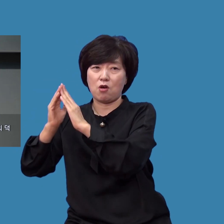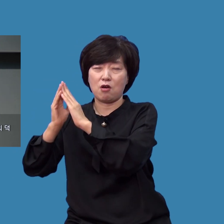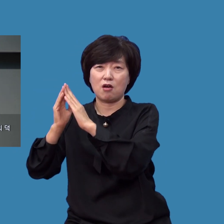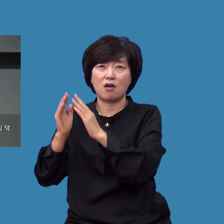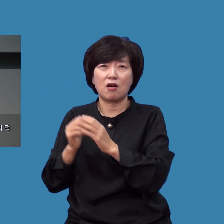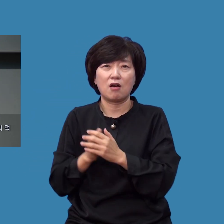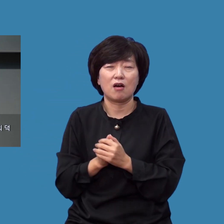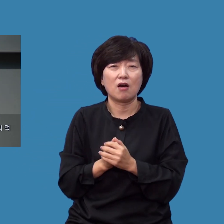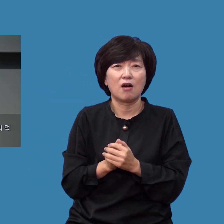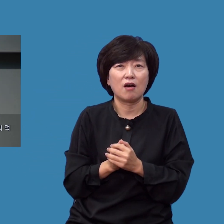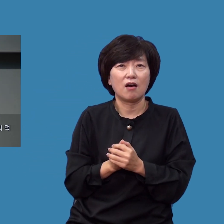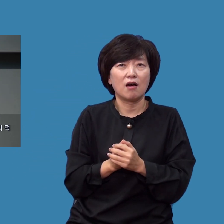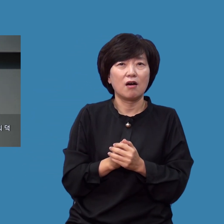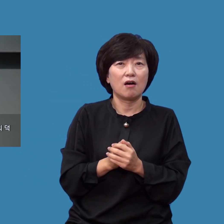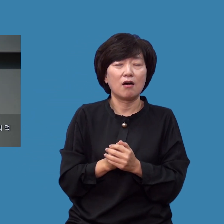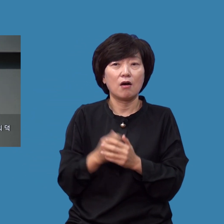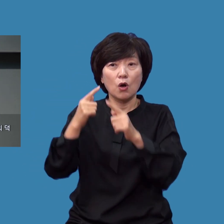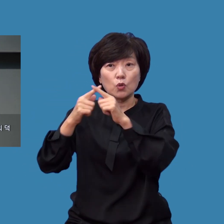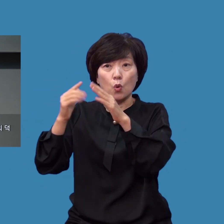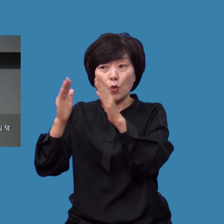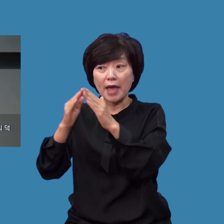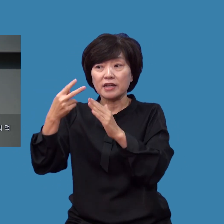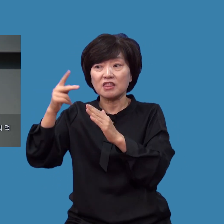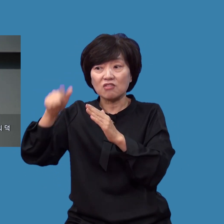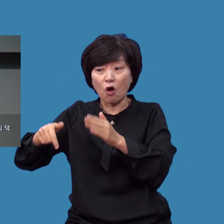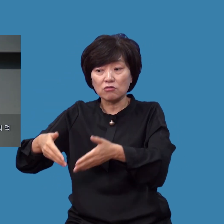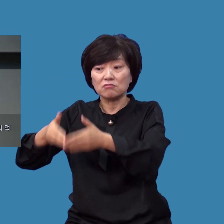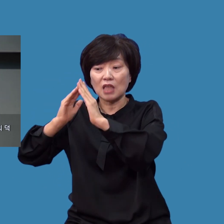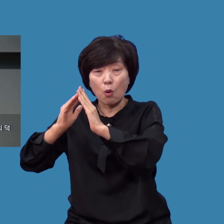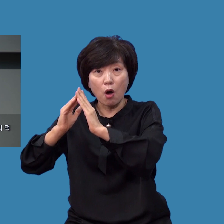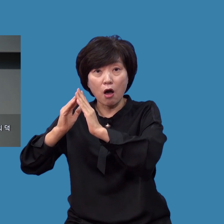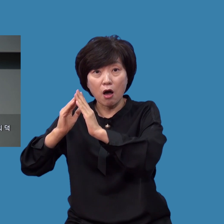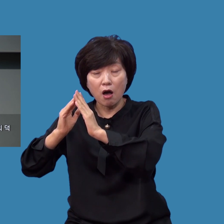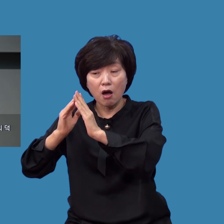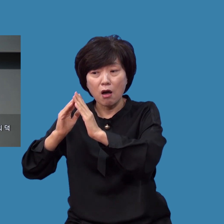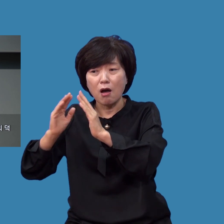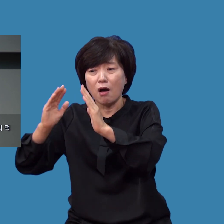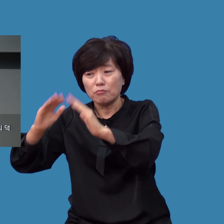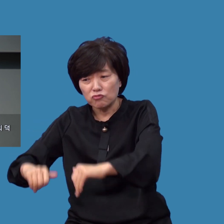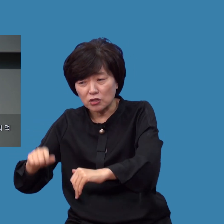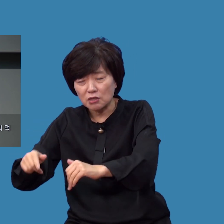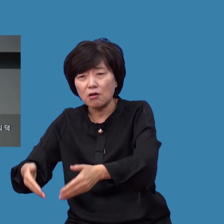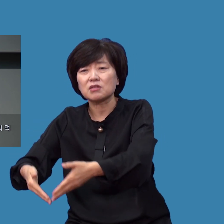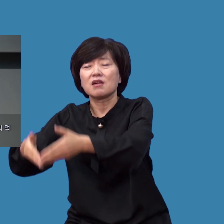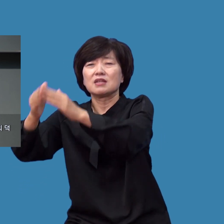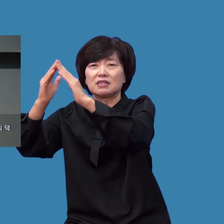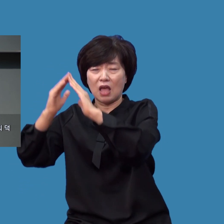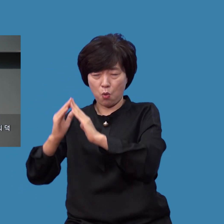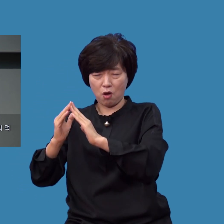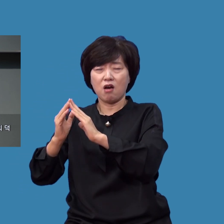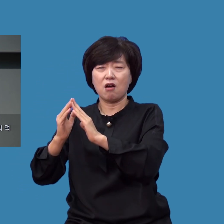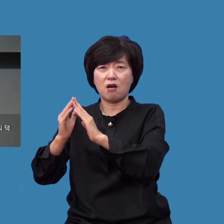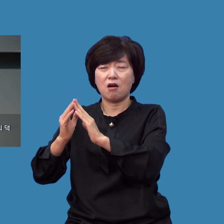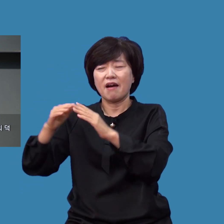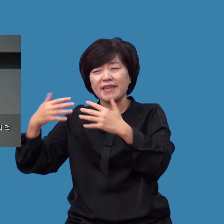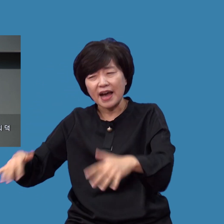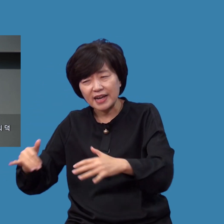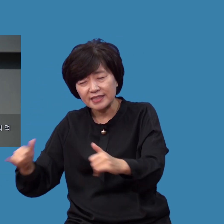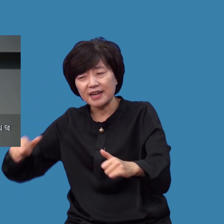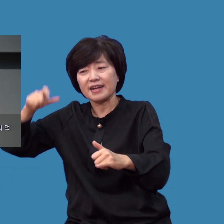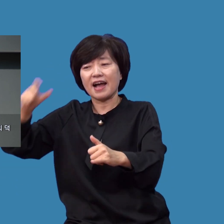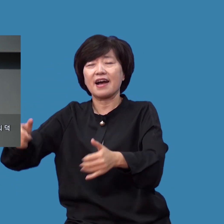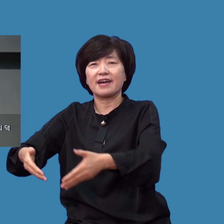덕을 세운다고 하는 건 오이코도메오. 그래서 쓰러진 것을 일으켜 세우고 약한 것을 강하게 하고 뭐 흩어져 있던 것을 하나는 모으고,